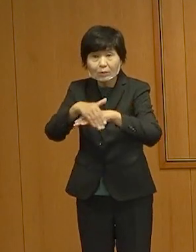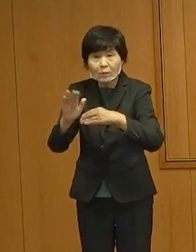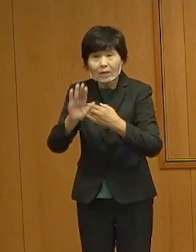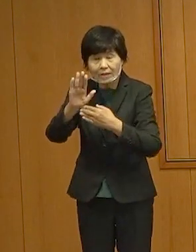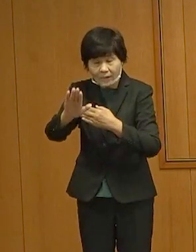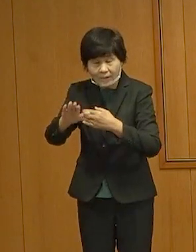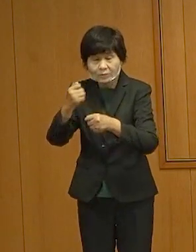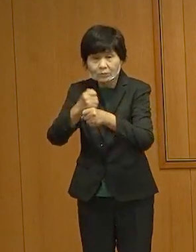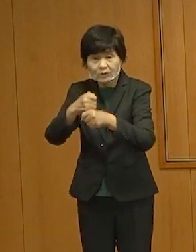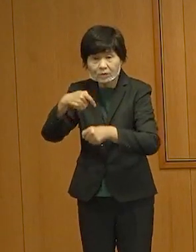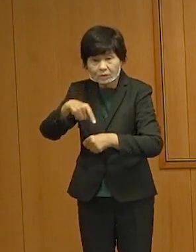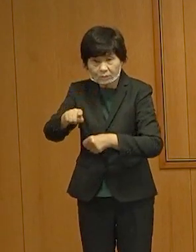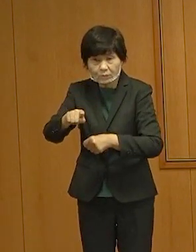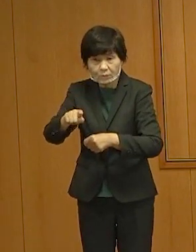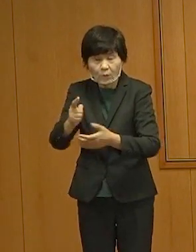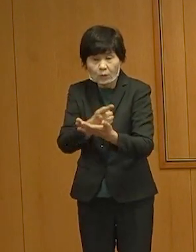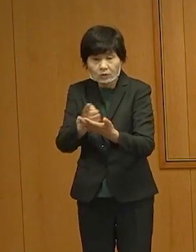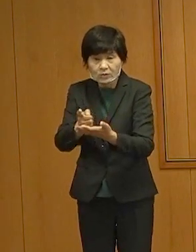ったということであります。